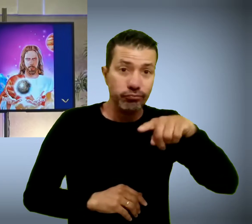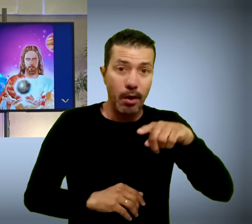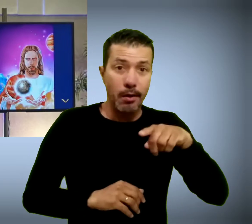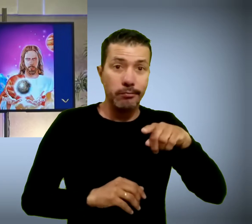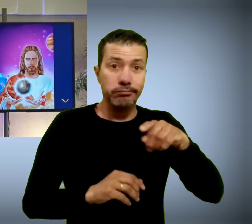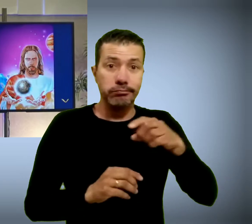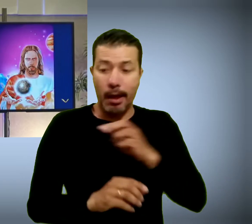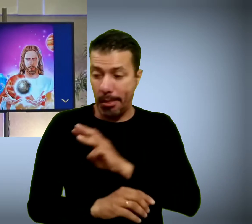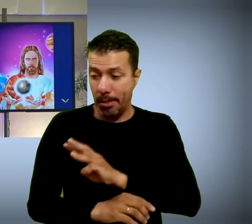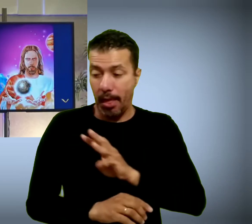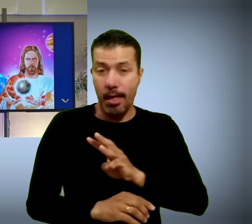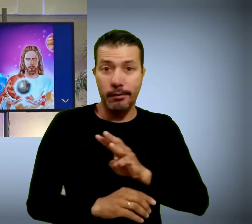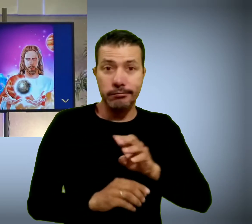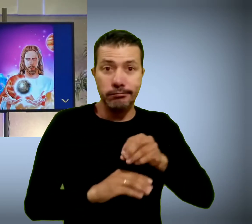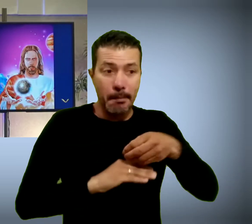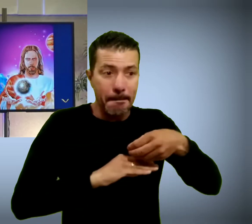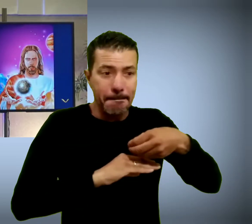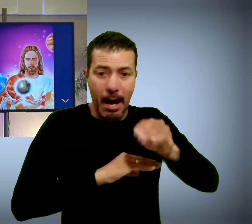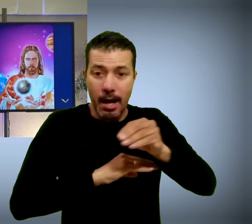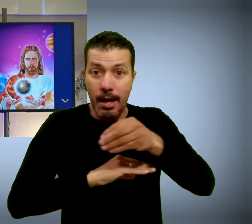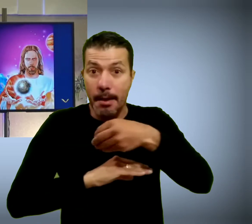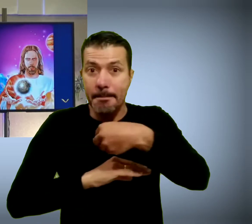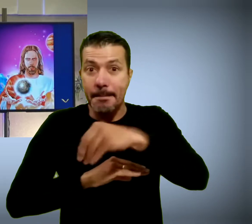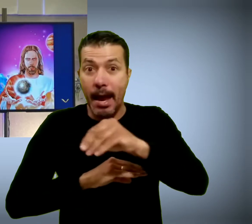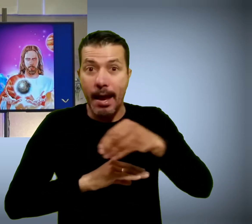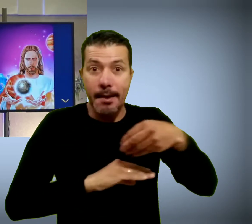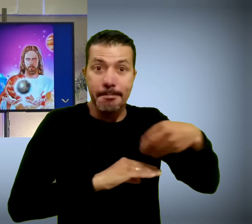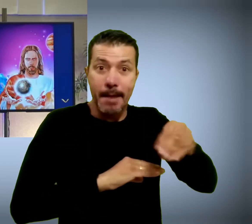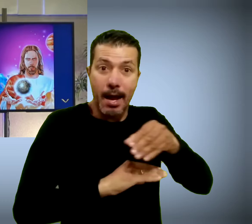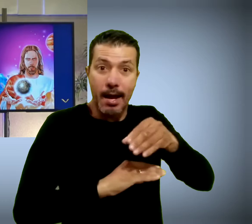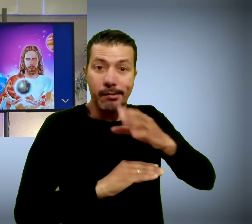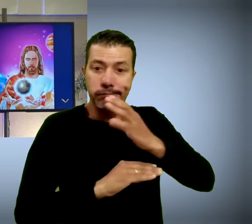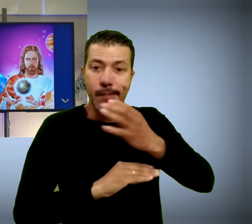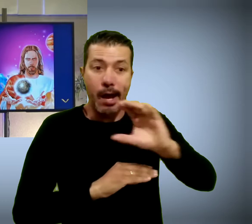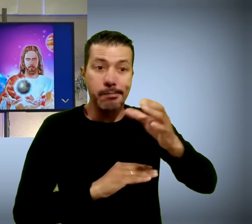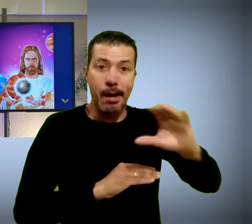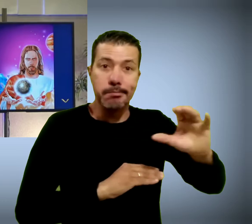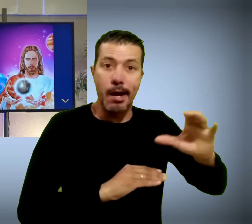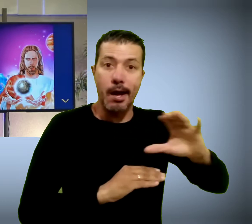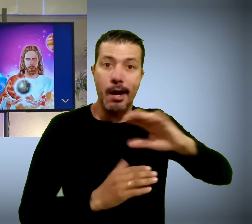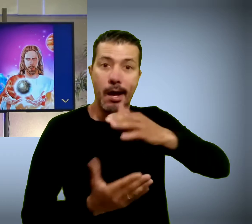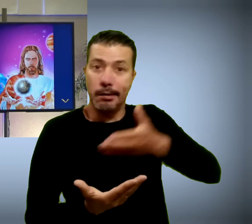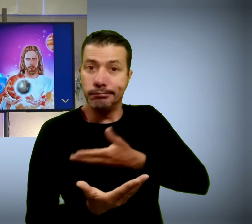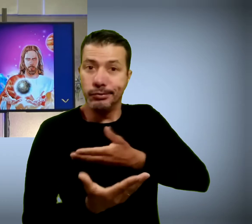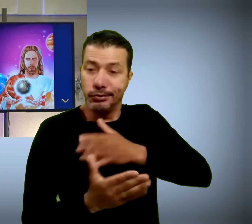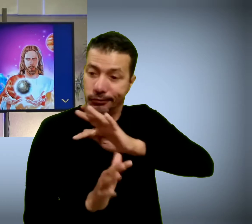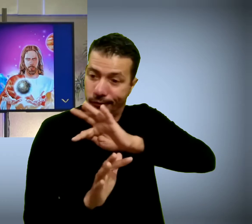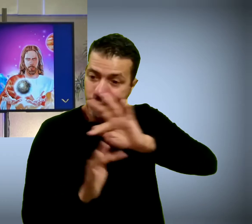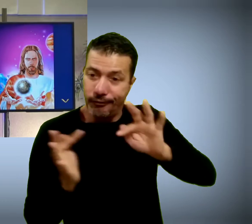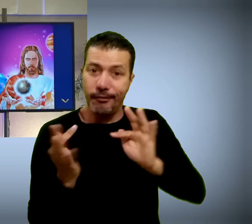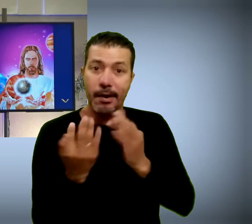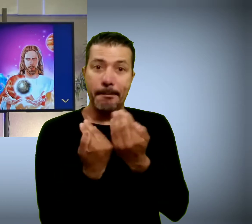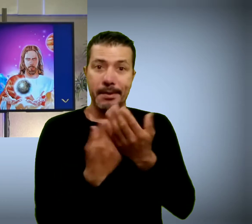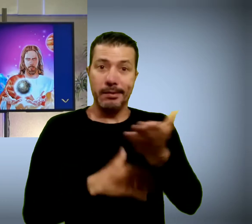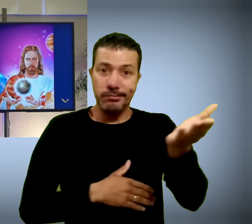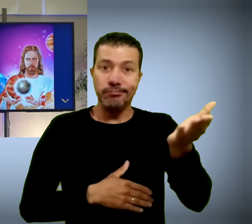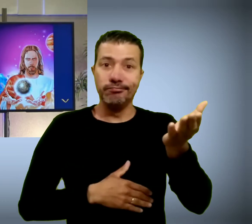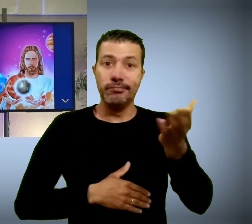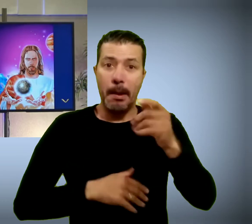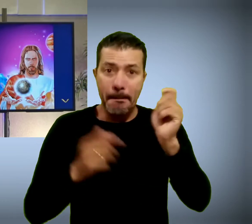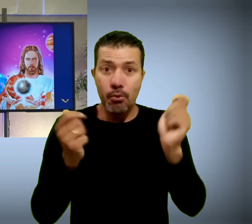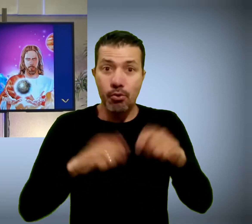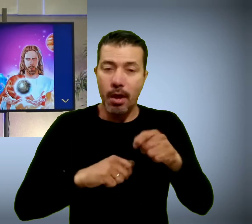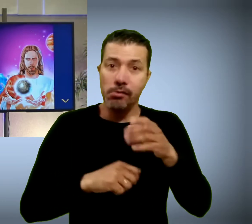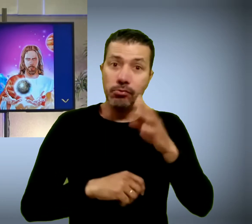compartilha o link para os seus amigos, para os seus queridos, para os seus familiares. Alguém cuidou de você, alguém se importou com você e mandou esse link para que